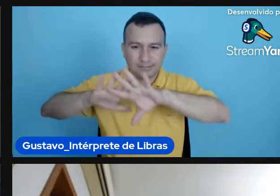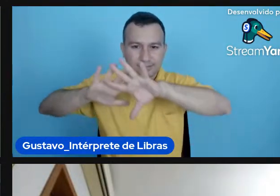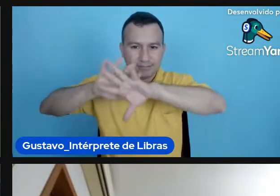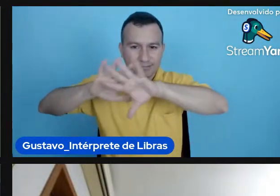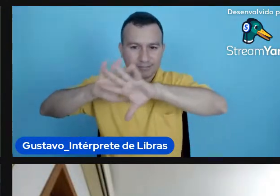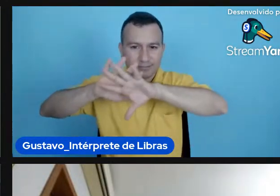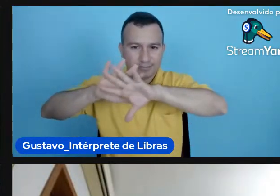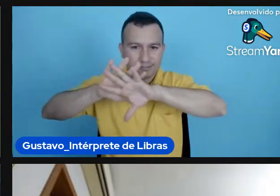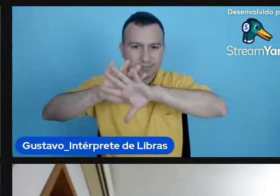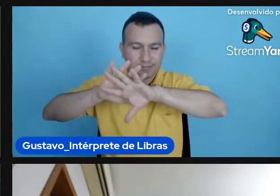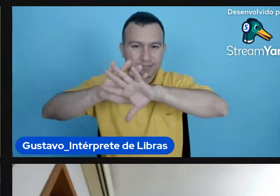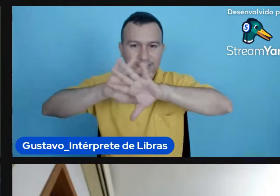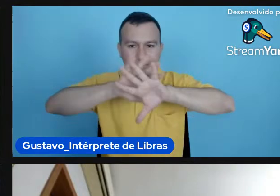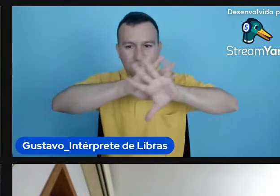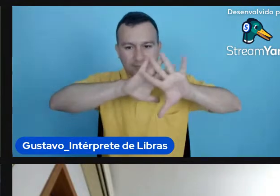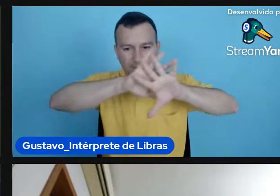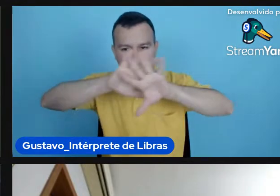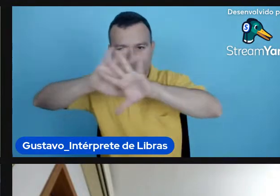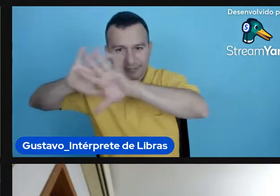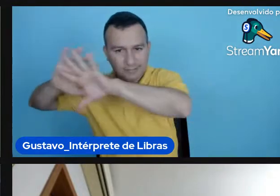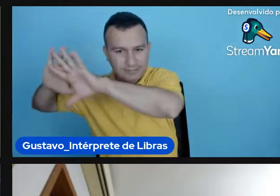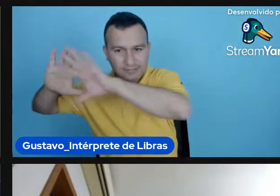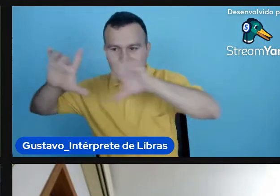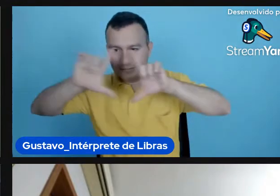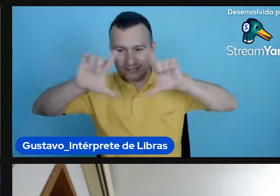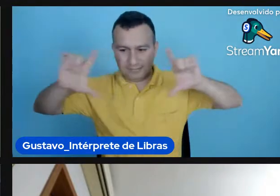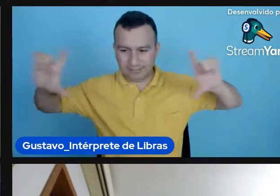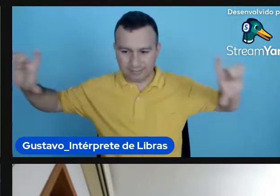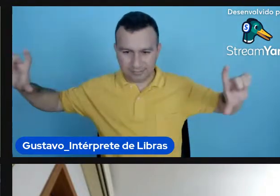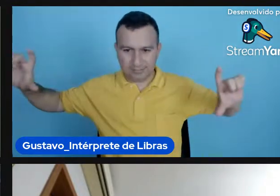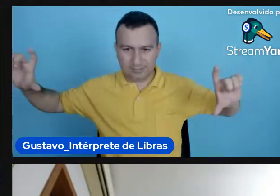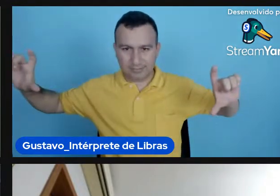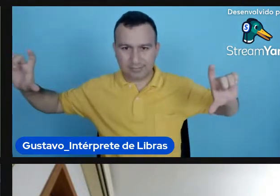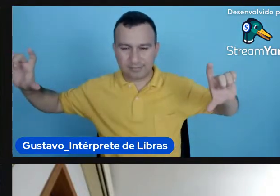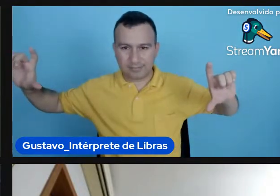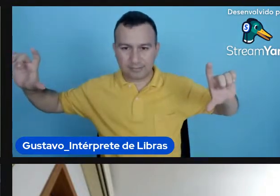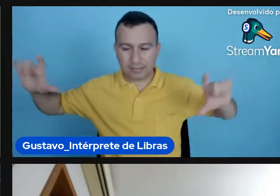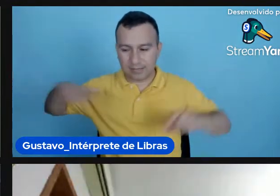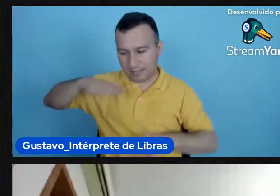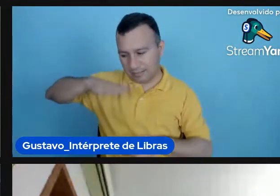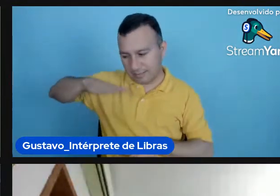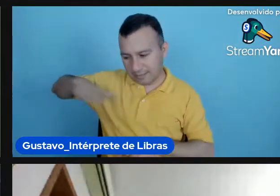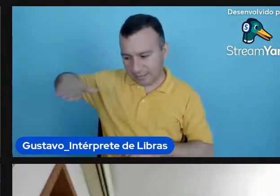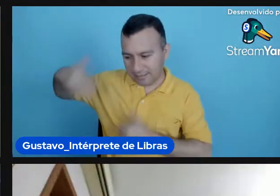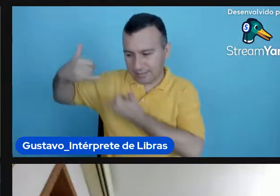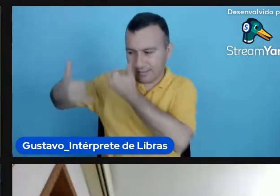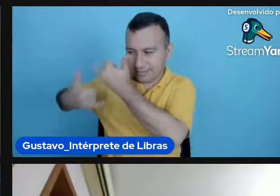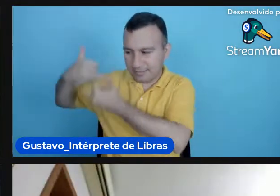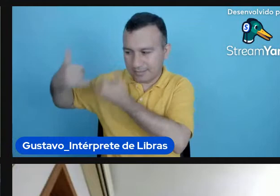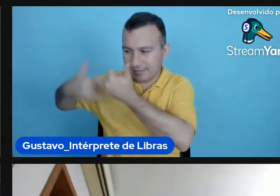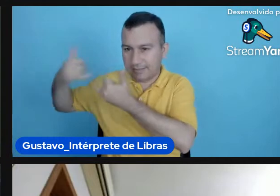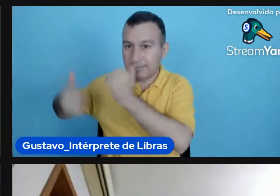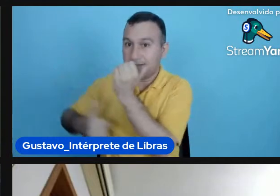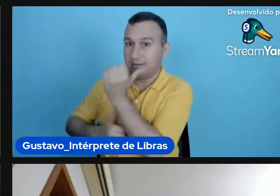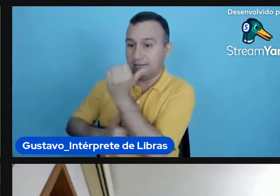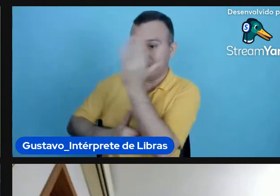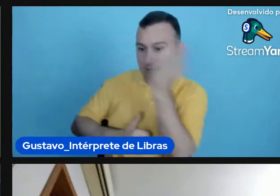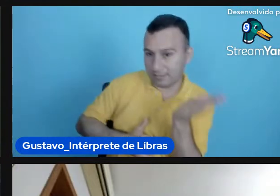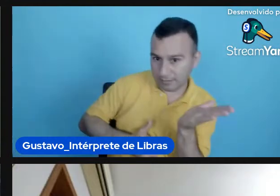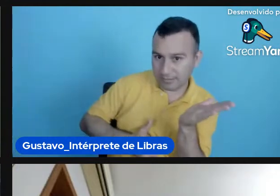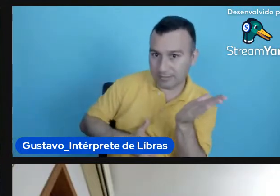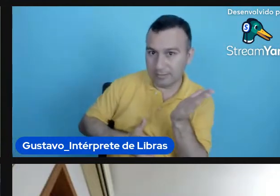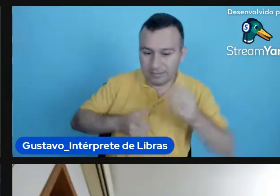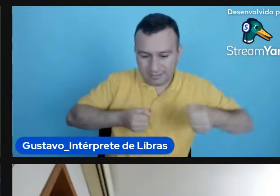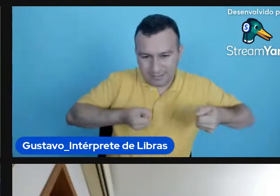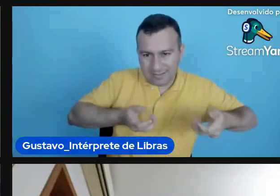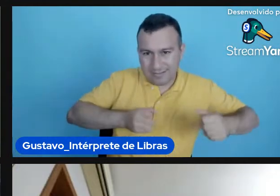Ou seja, uma barreira. Eu acho que é a pior das barreiras. É quase que intransponível,